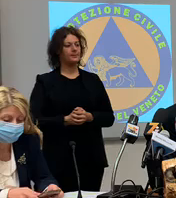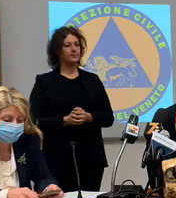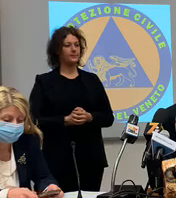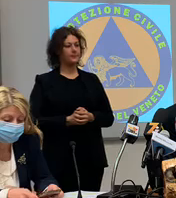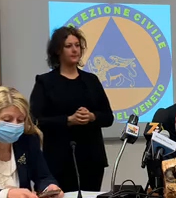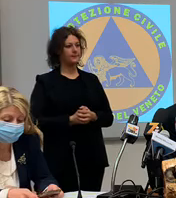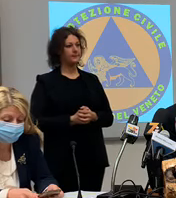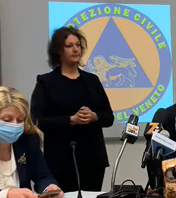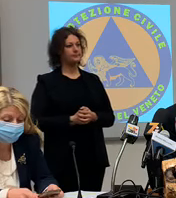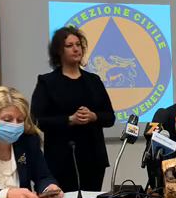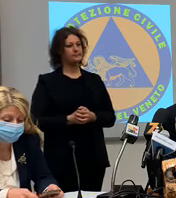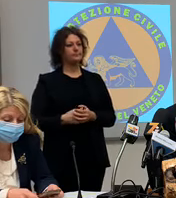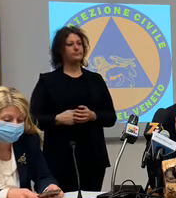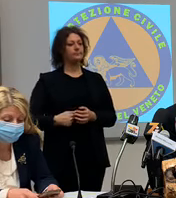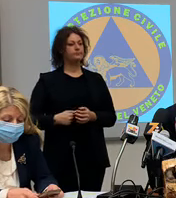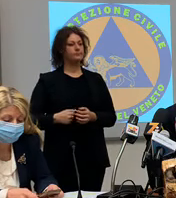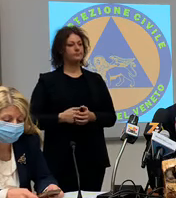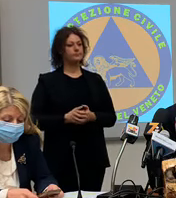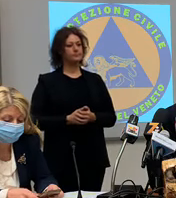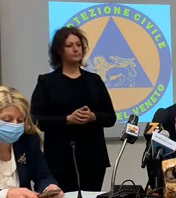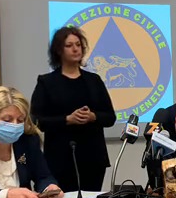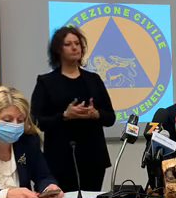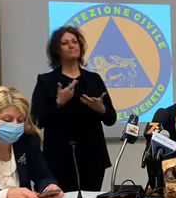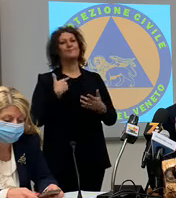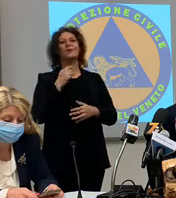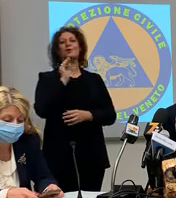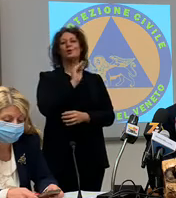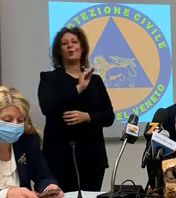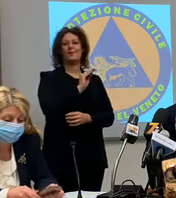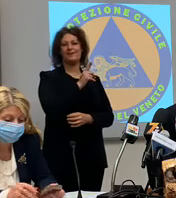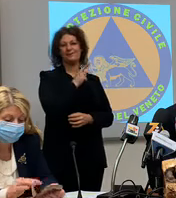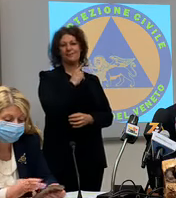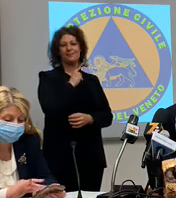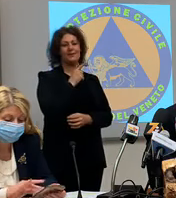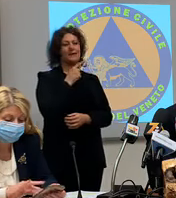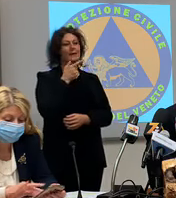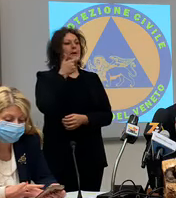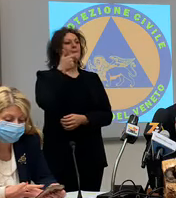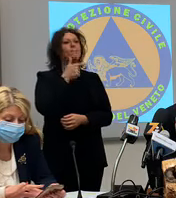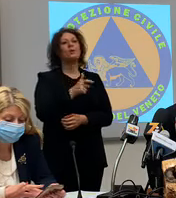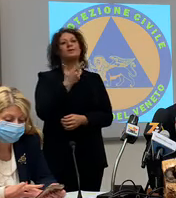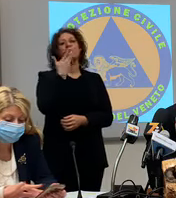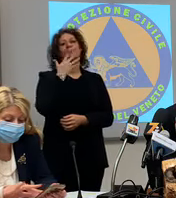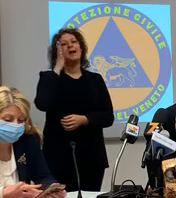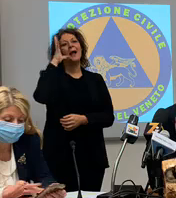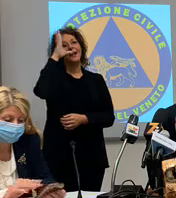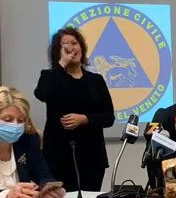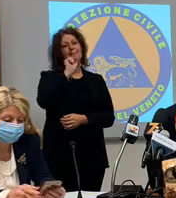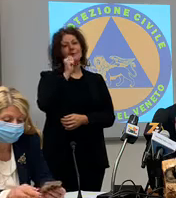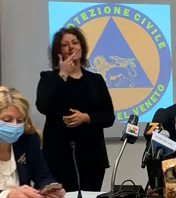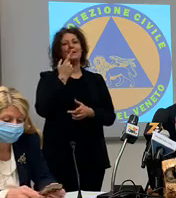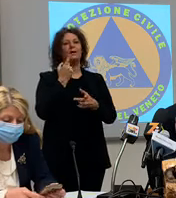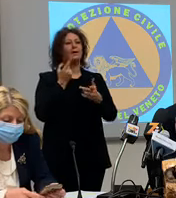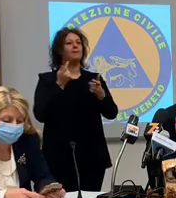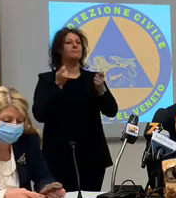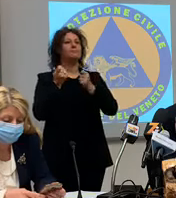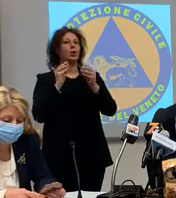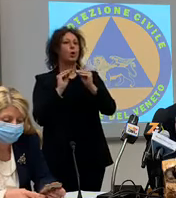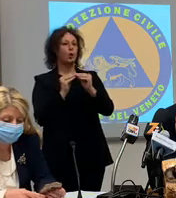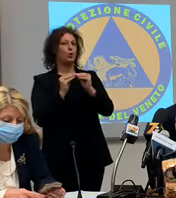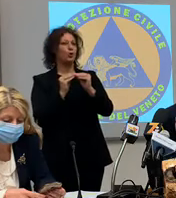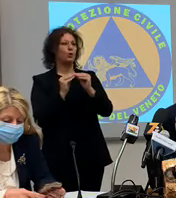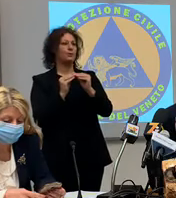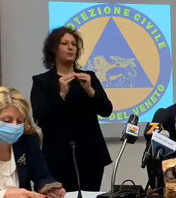proprio era era proprio una sollecitazione sul punto eventuali Sinergie Siccome il polic nuovo policlinico di